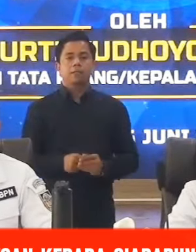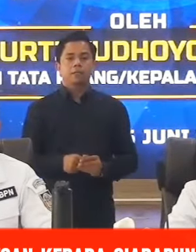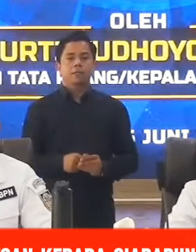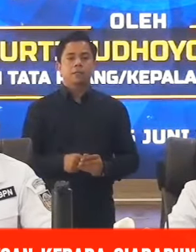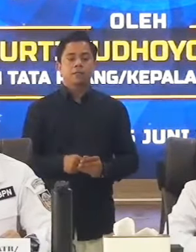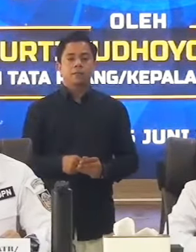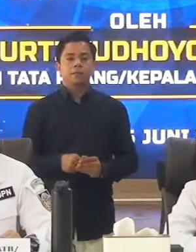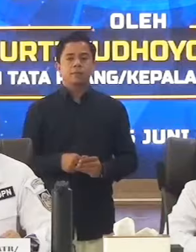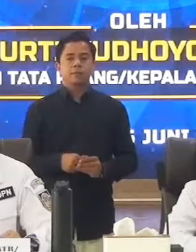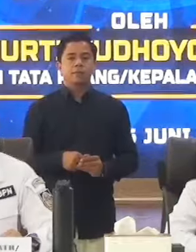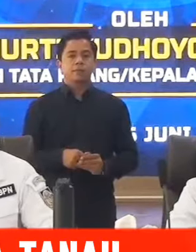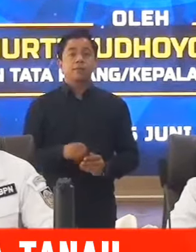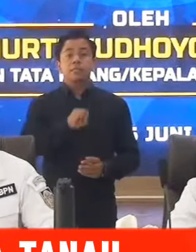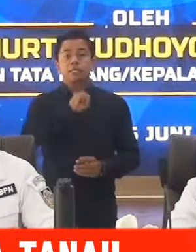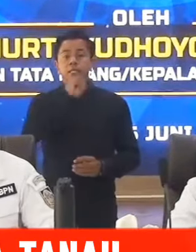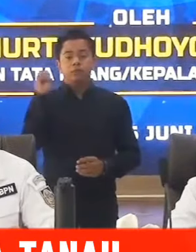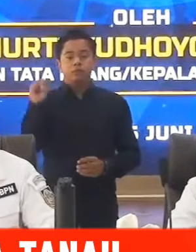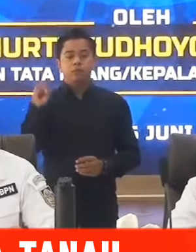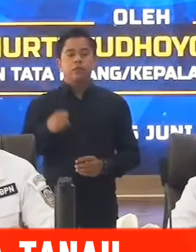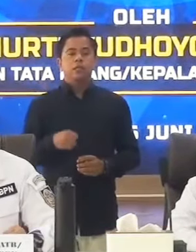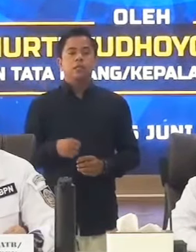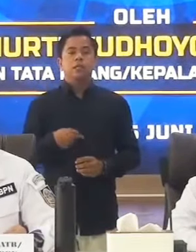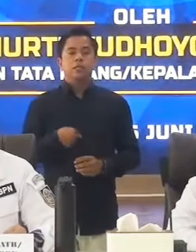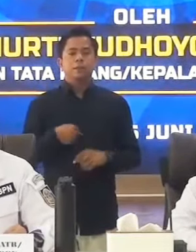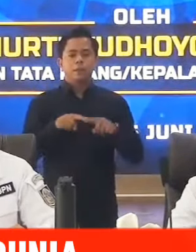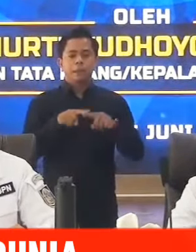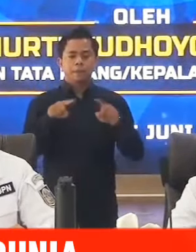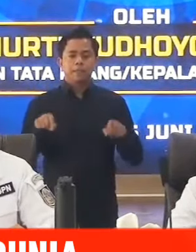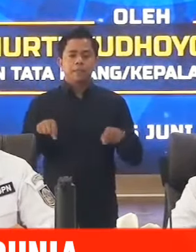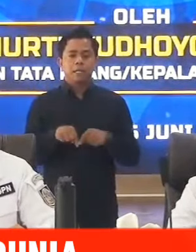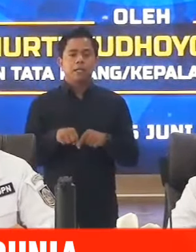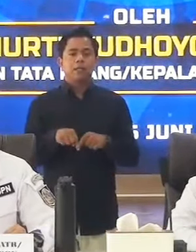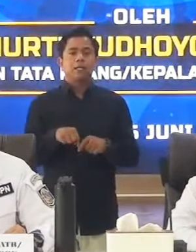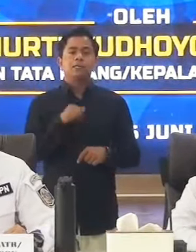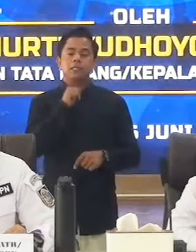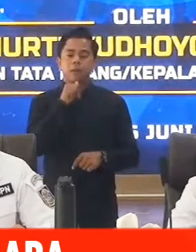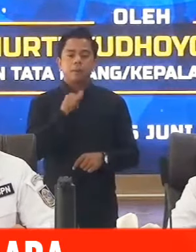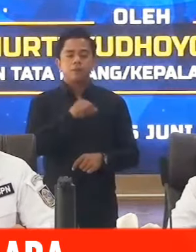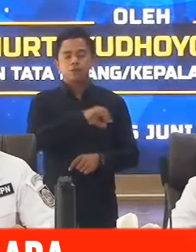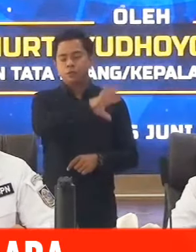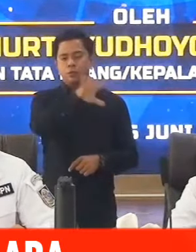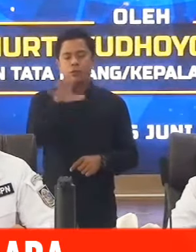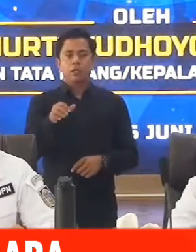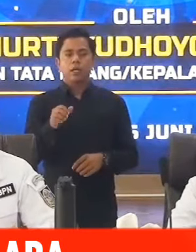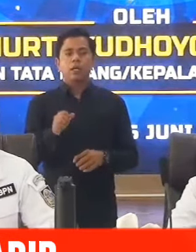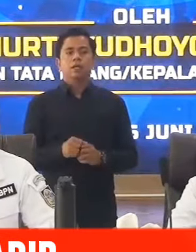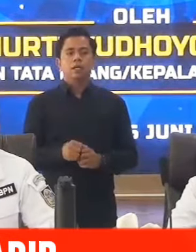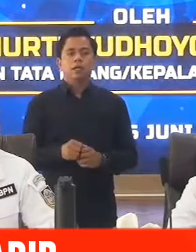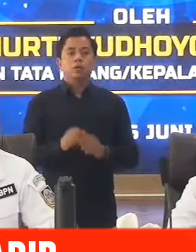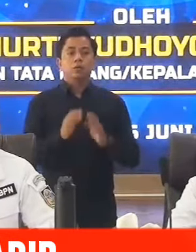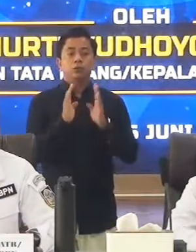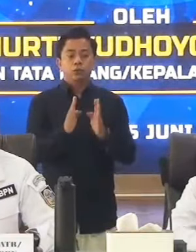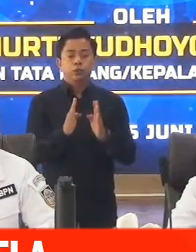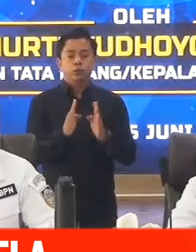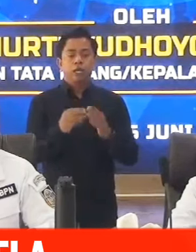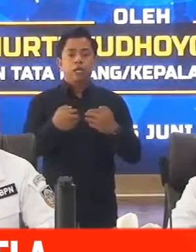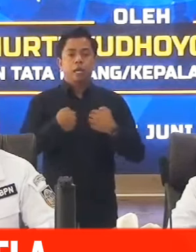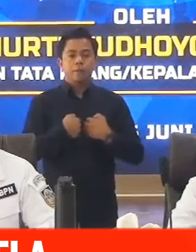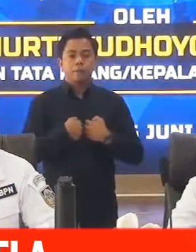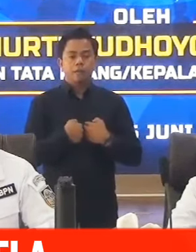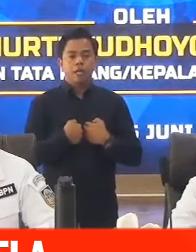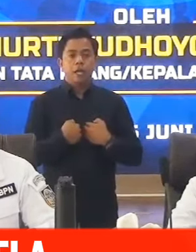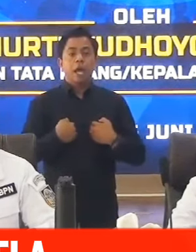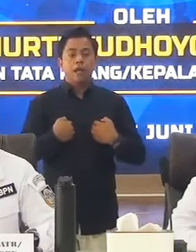pesan kepada siapapun, khususnya mafia tanah, tidak bisa dirinya. Karena kami ada, kami ingin hadir